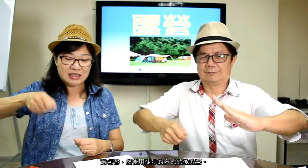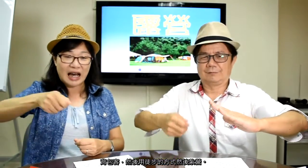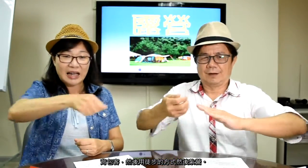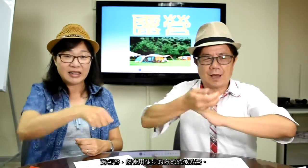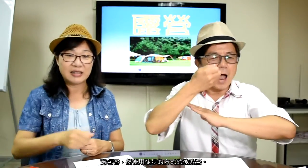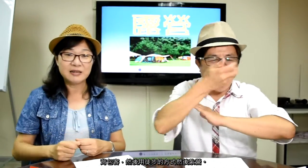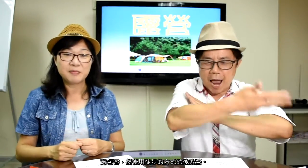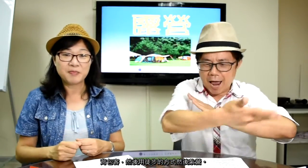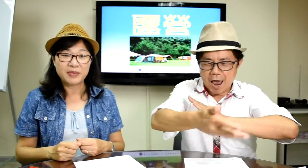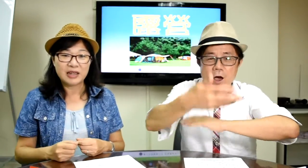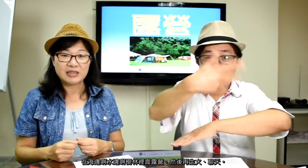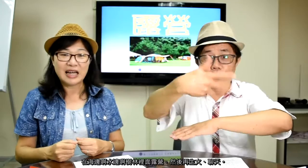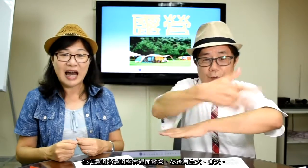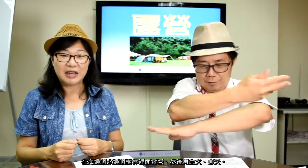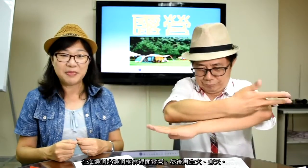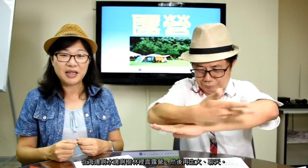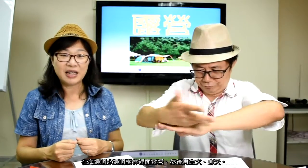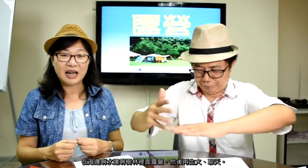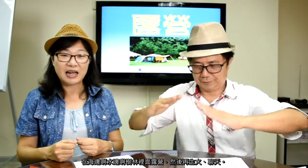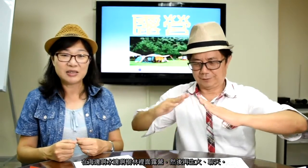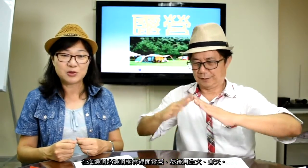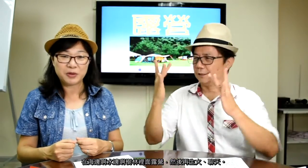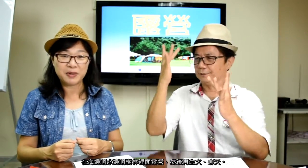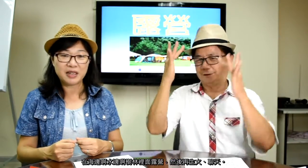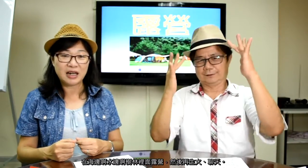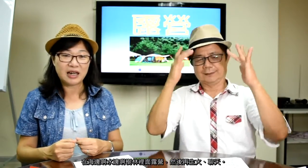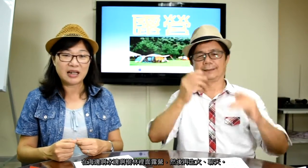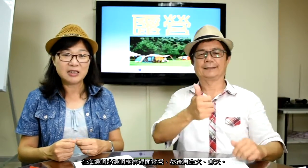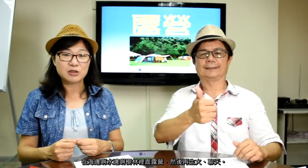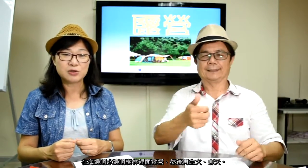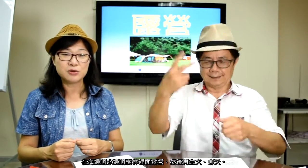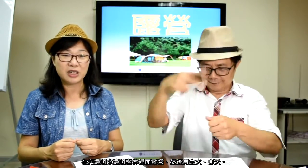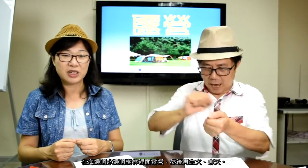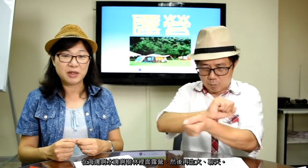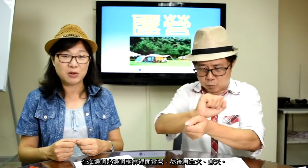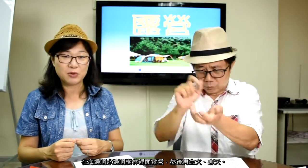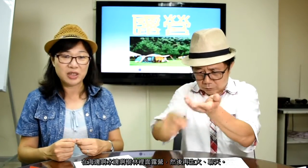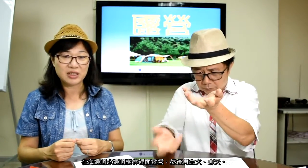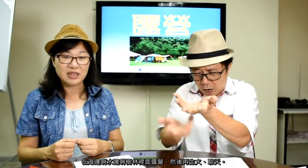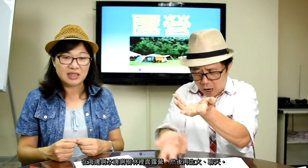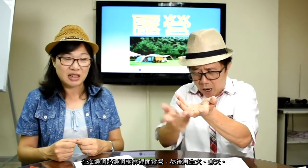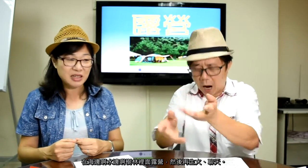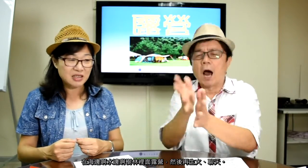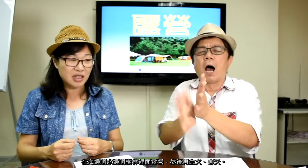扎营在海边啊、水边啊、树林里面露营，然后再生